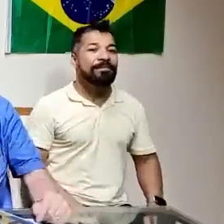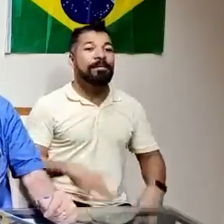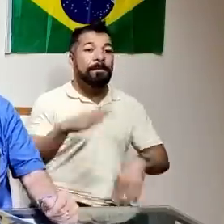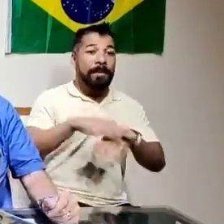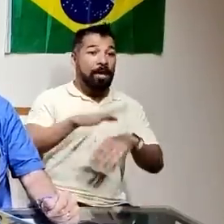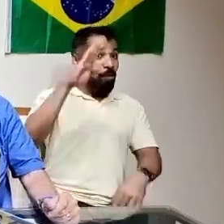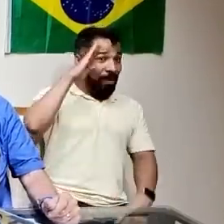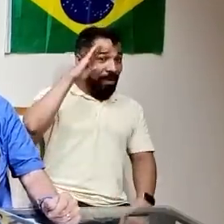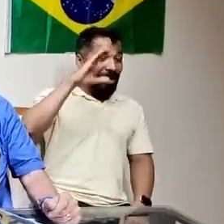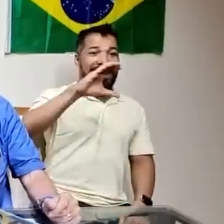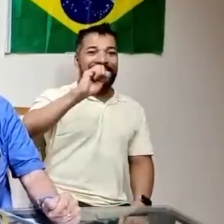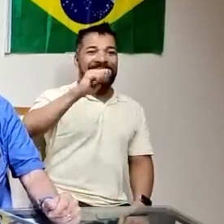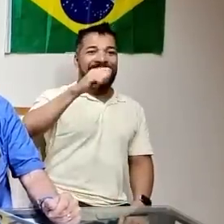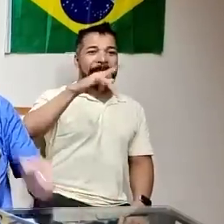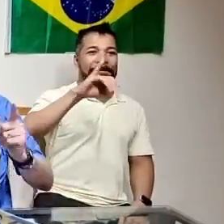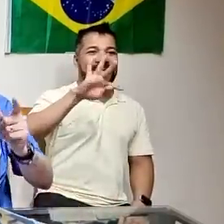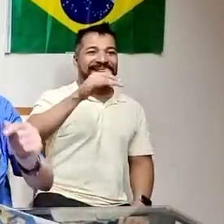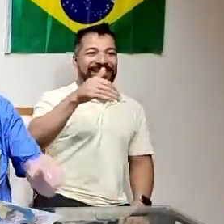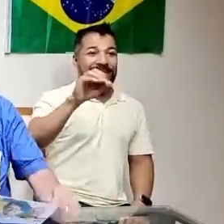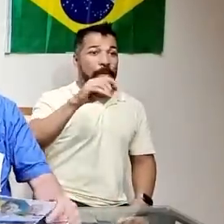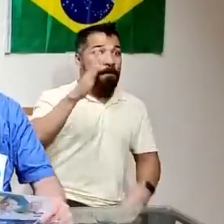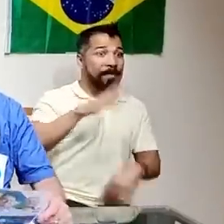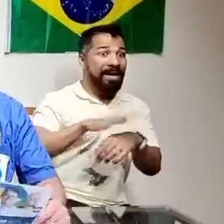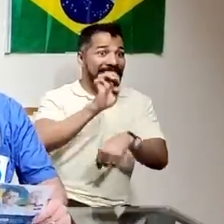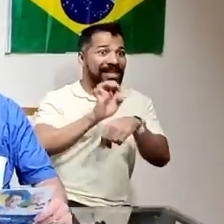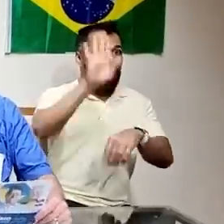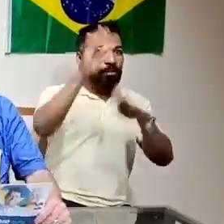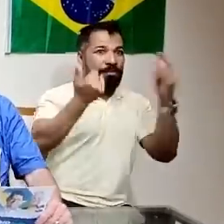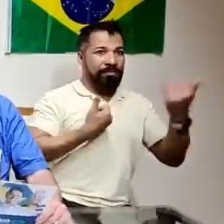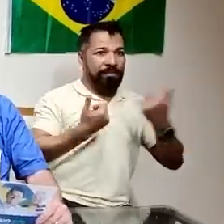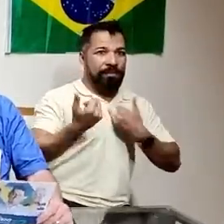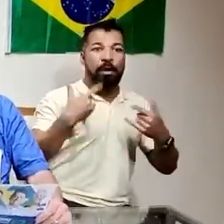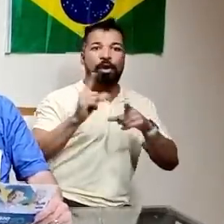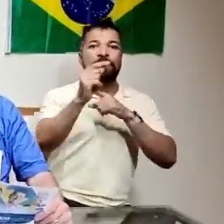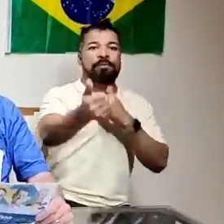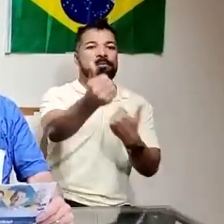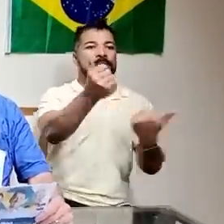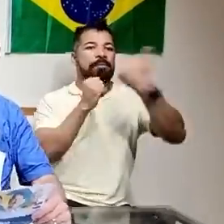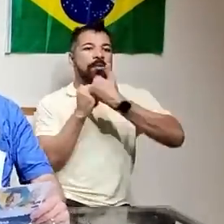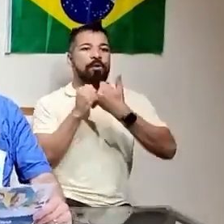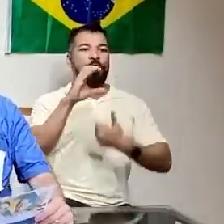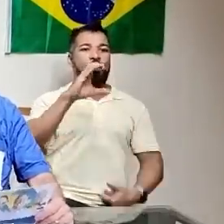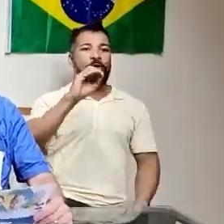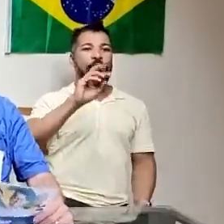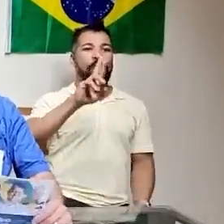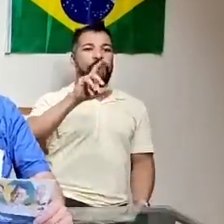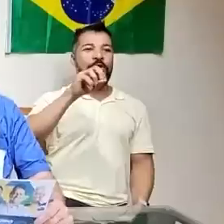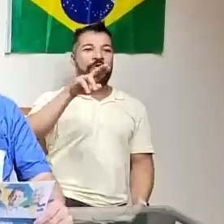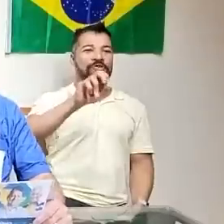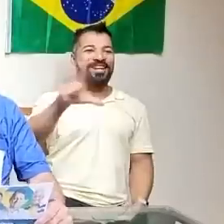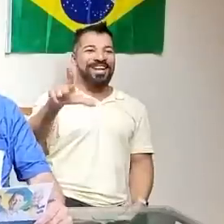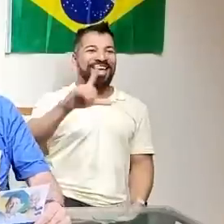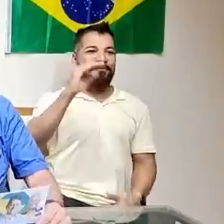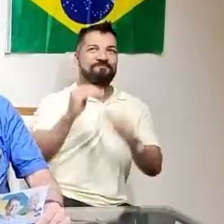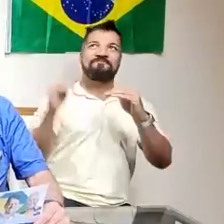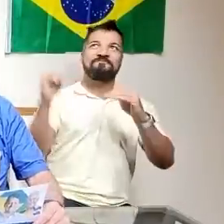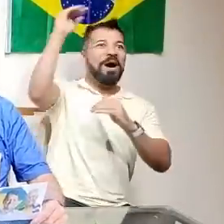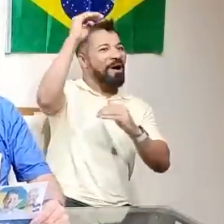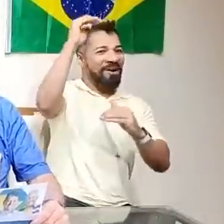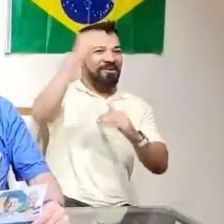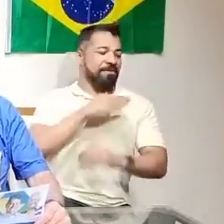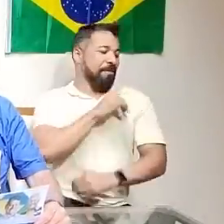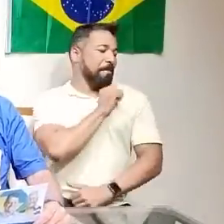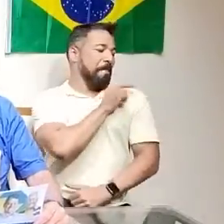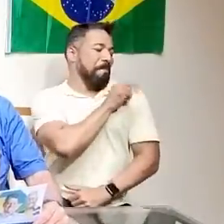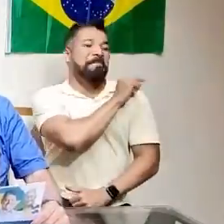um capitão do estado aí, tem um capitão do estado aí. Se tiver, vamos de capitão aí, pessoal. Agora eu vou sair pro coronel chegar. Vamos lá. Coronel. Coronel tá aqui, sentando aqui